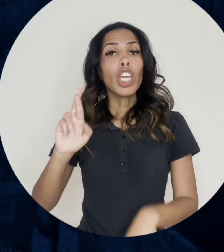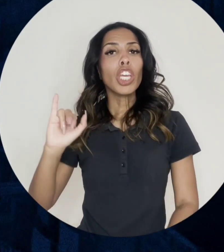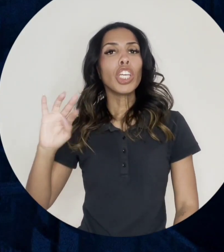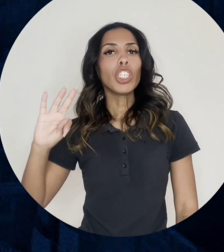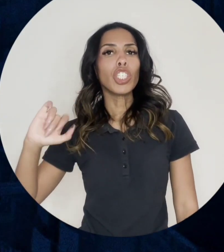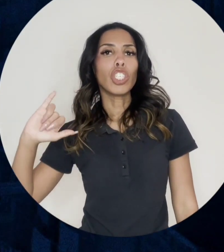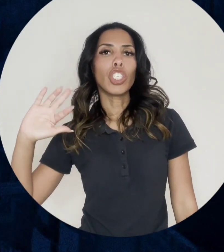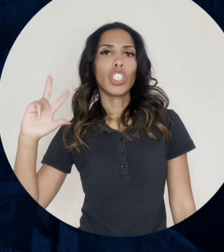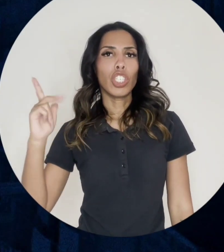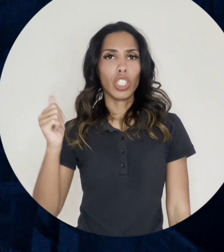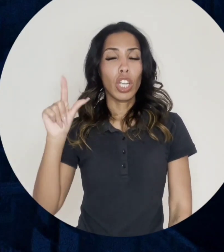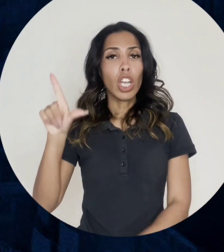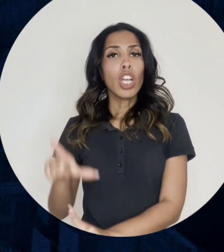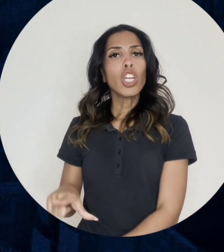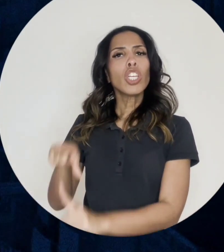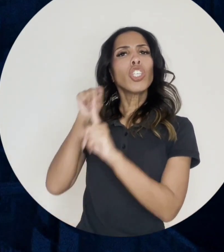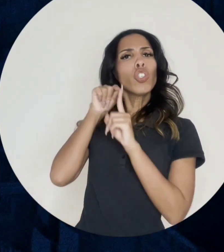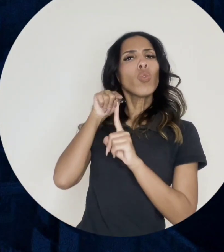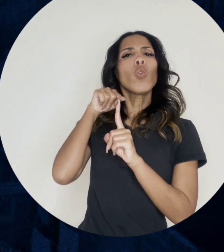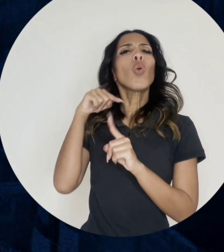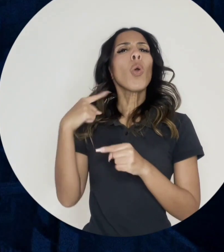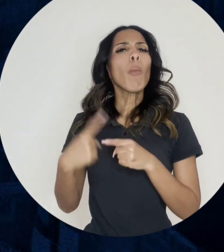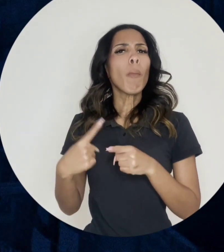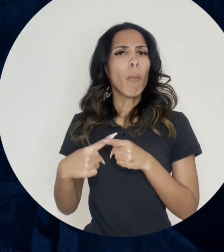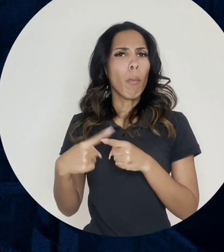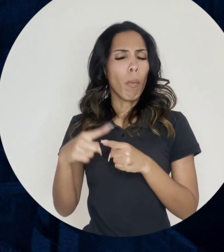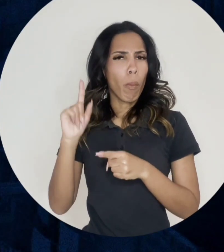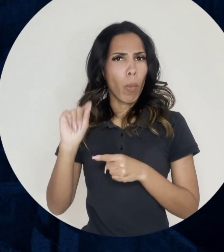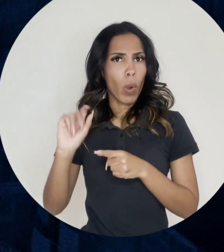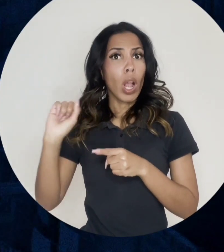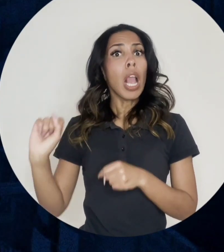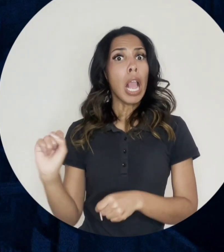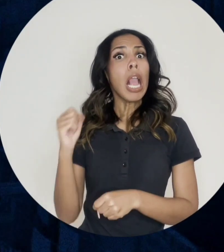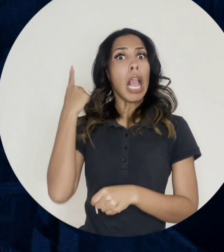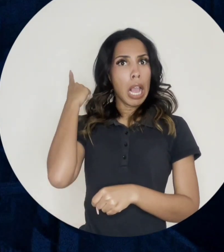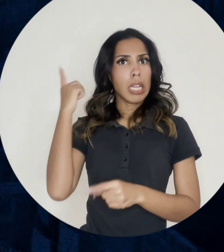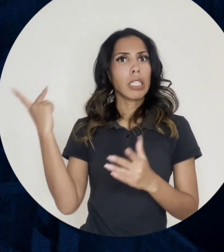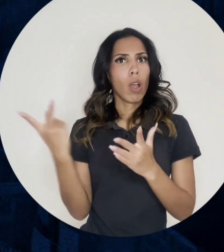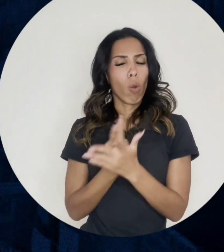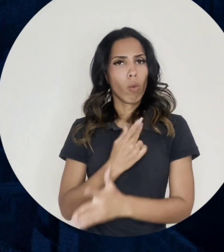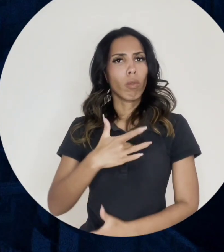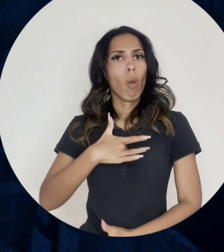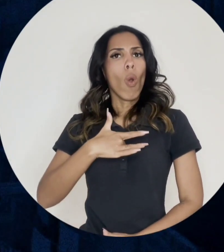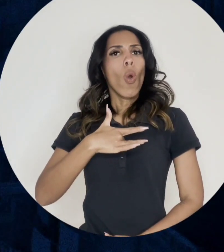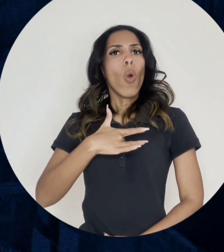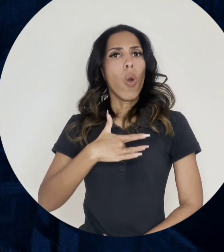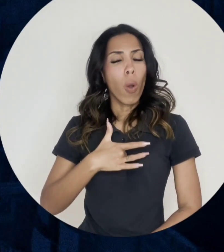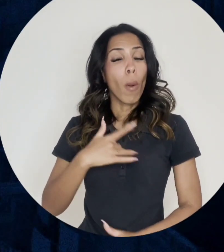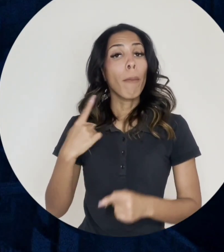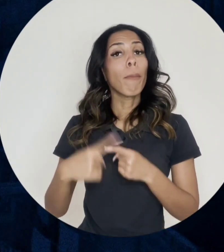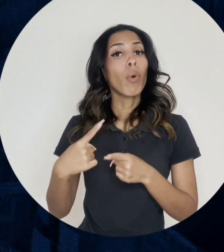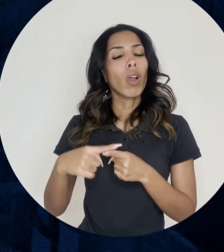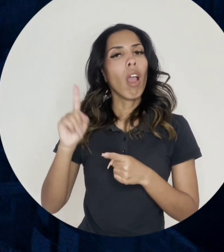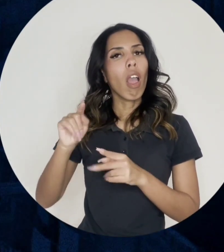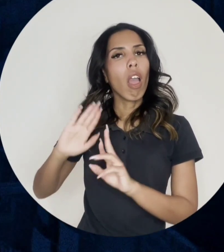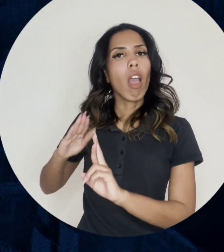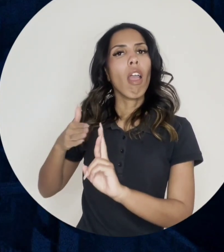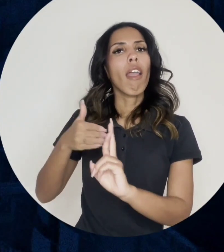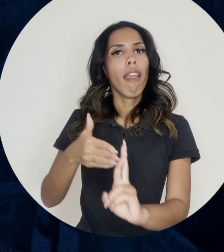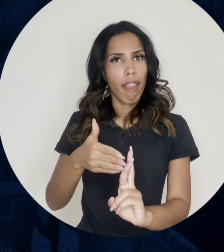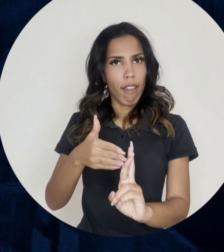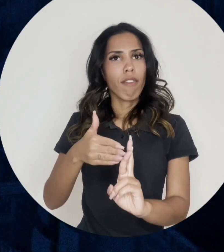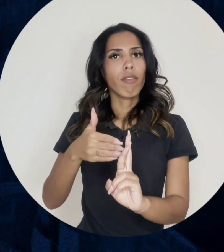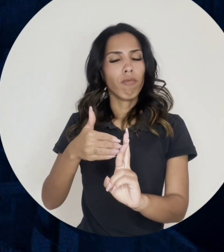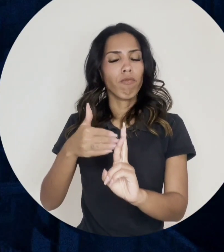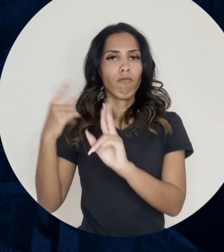não foi escolhida para essa propaganda somente porque é uma ex-paciente de tuberculose, mas, sobretudo, por ser uma referência no combate a